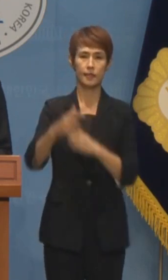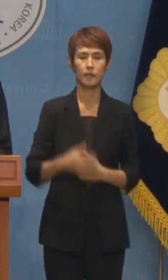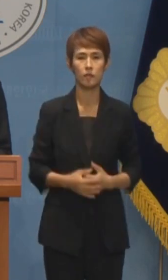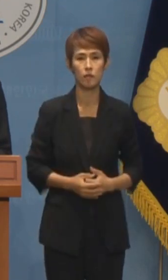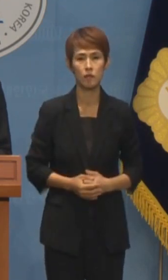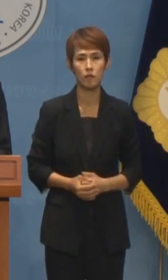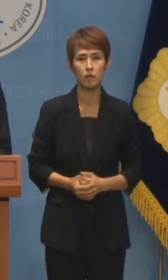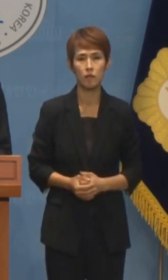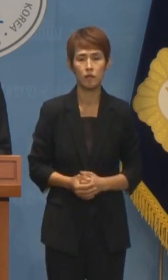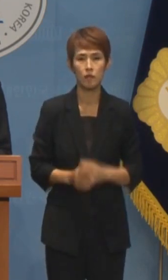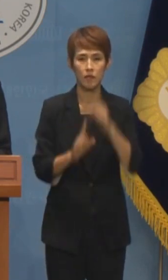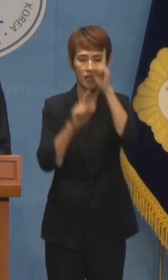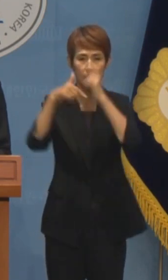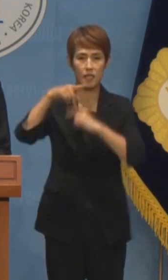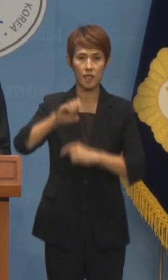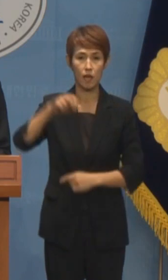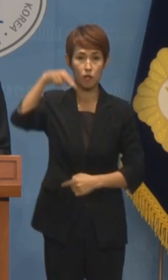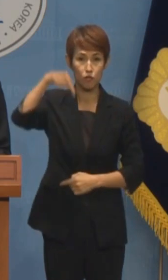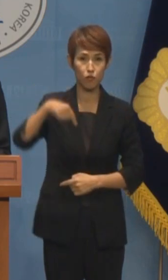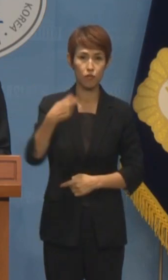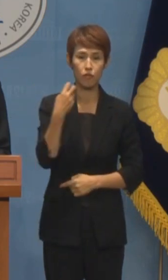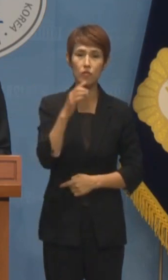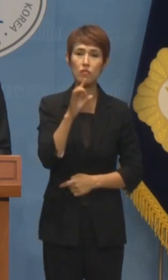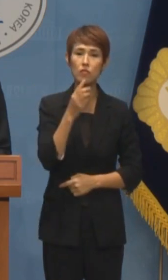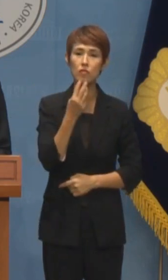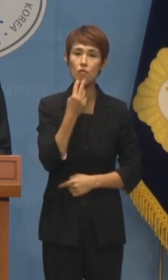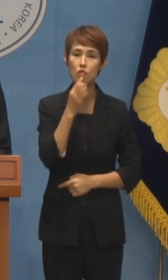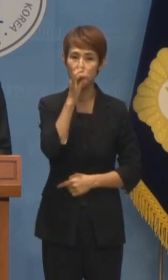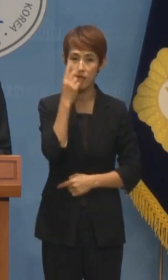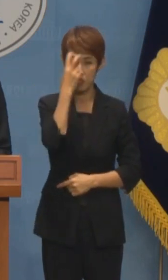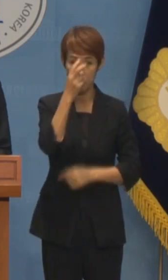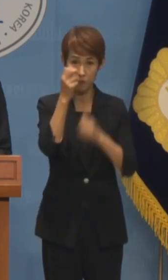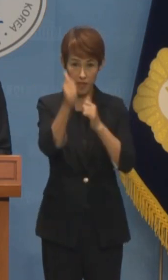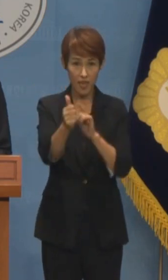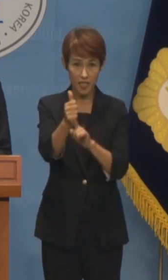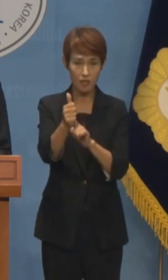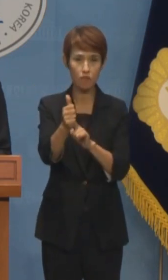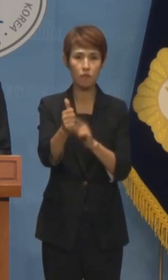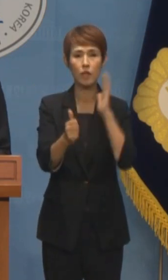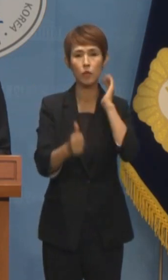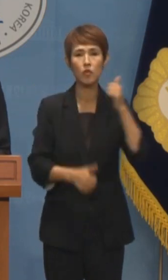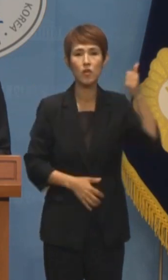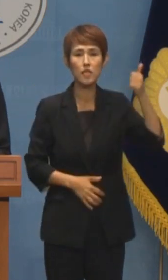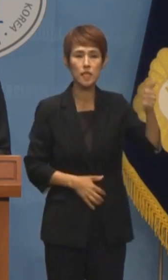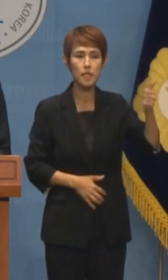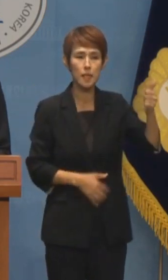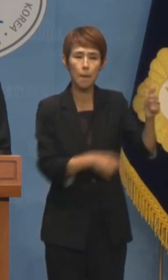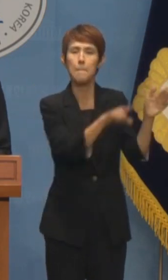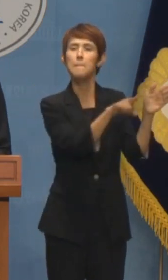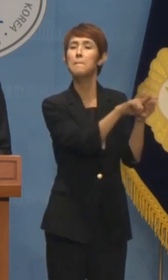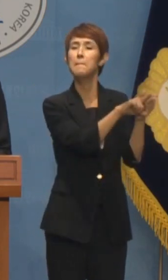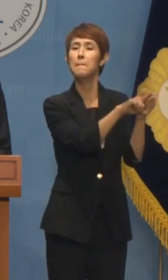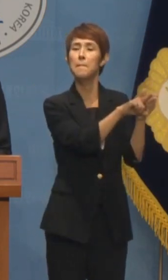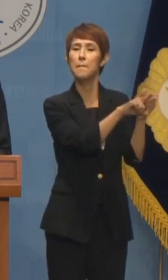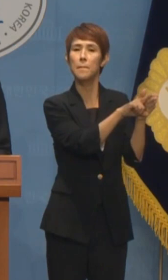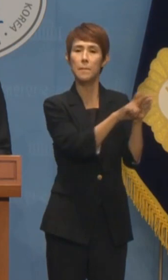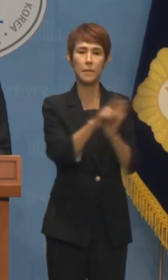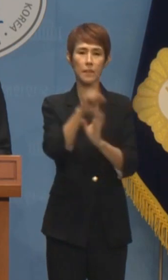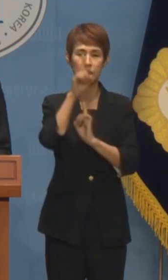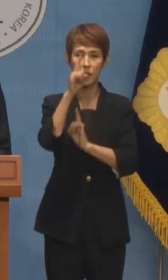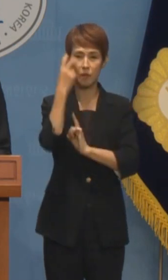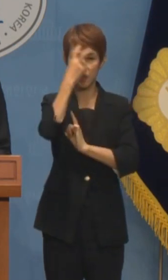심지어 이창수 서울중앙지검장은 대통령실의 뒷배를 믿고